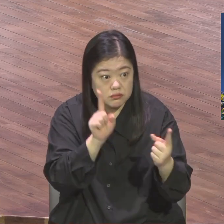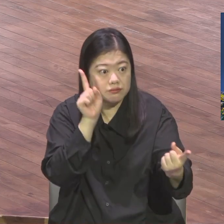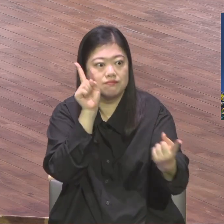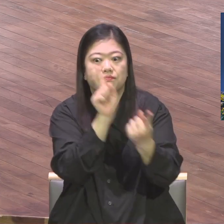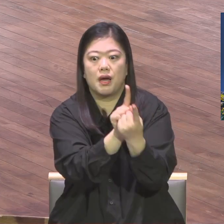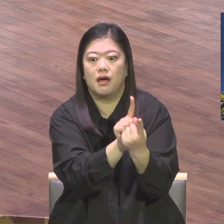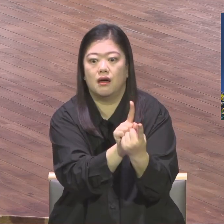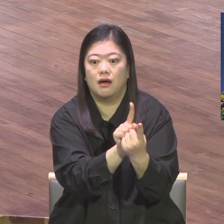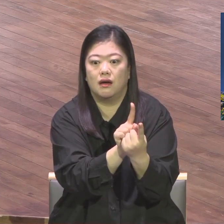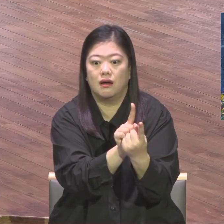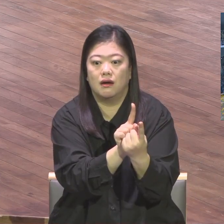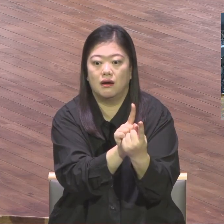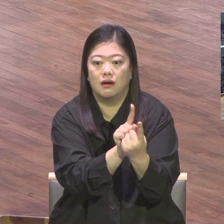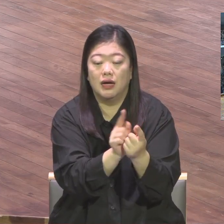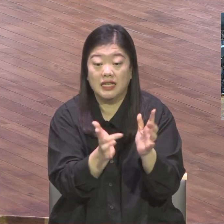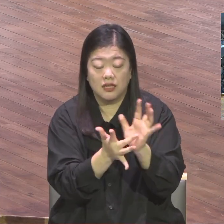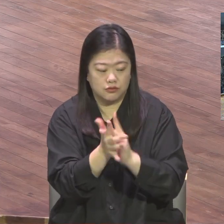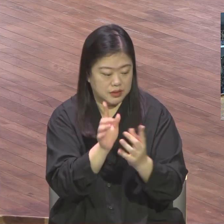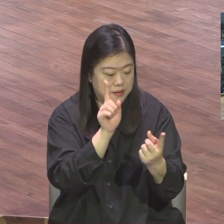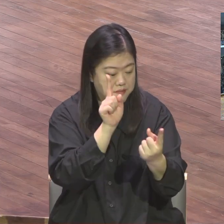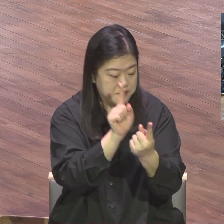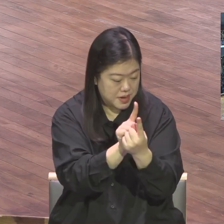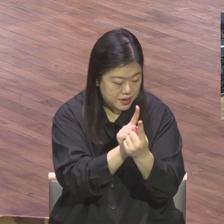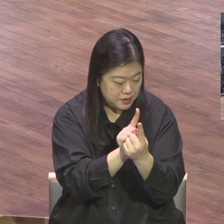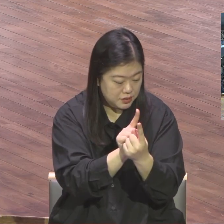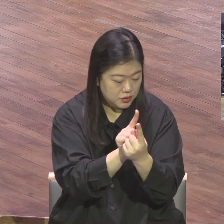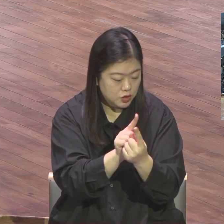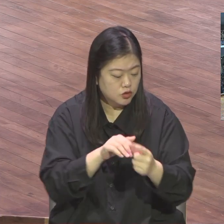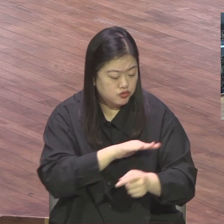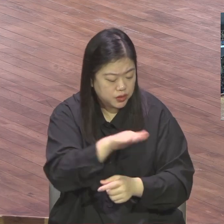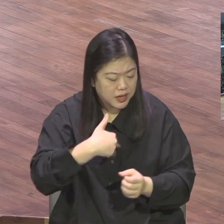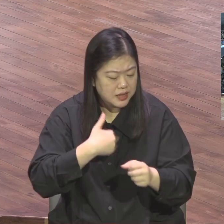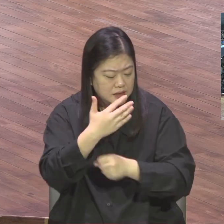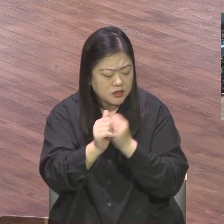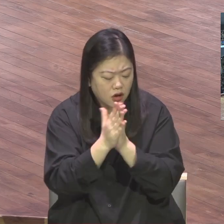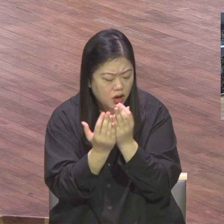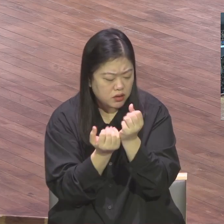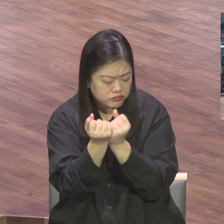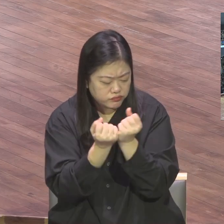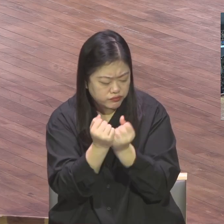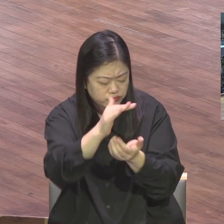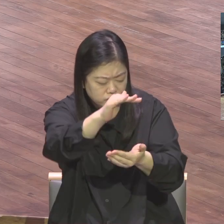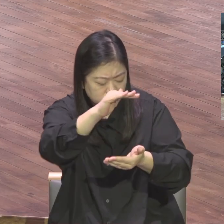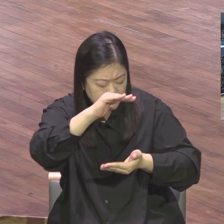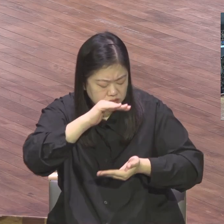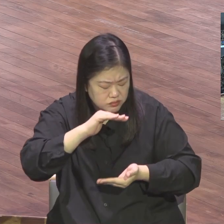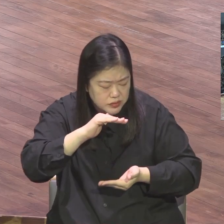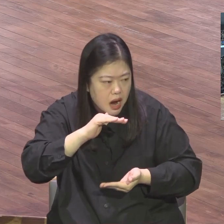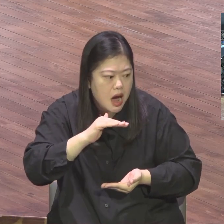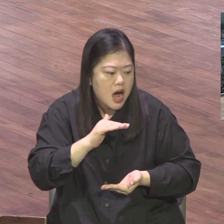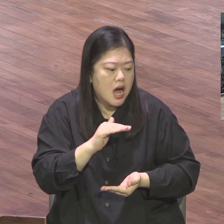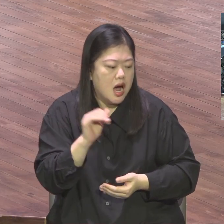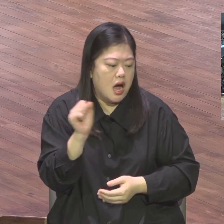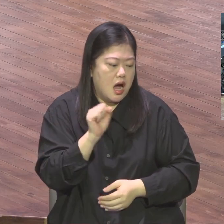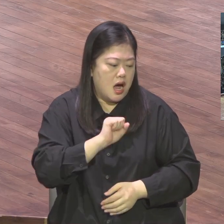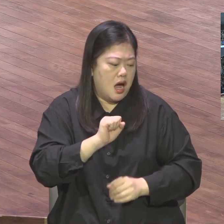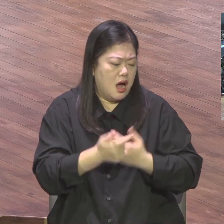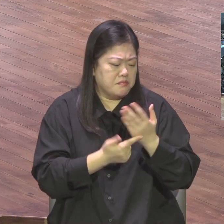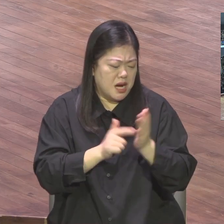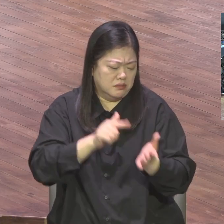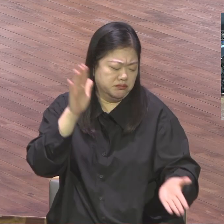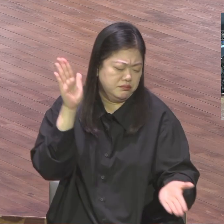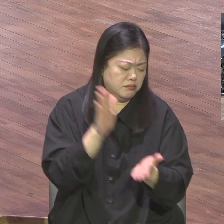고백하죠. 길에서 우리에게 말씀하시고 우리에게 성경을 풀어주실 때 우리의 속마음이 뜨겁지